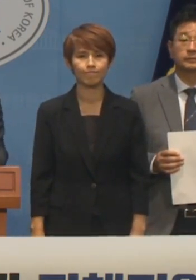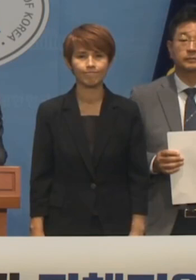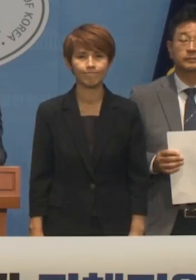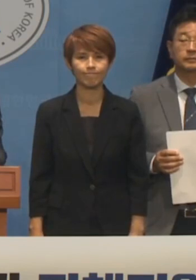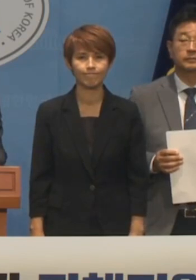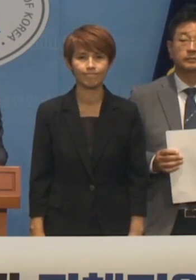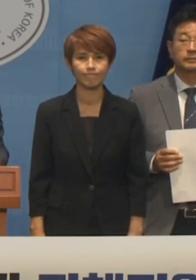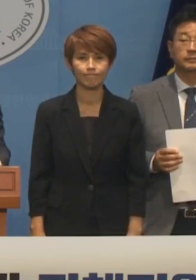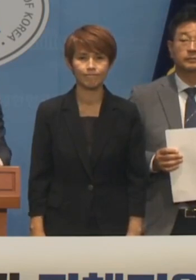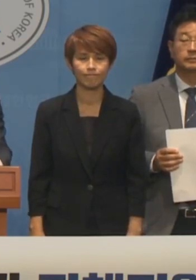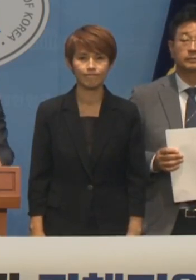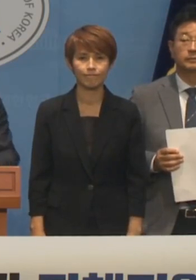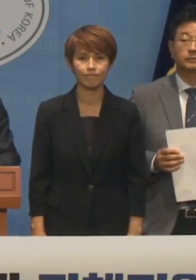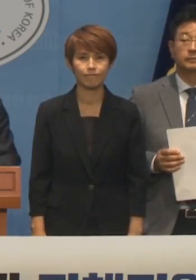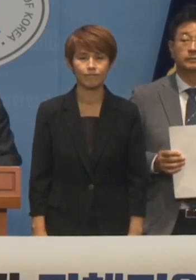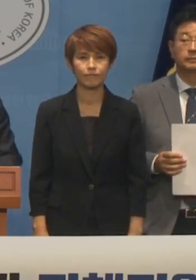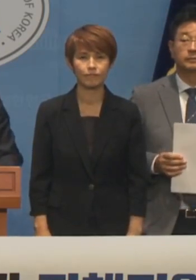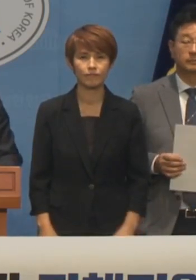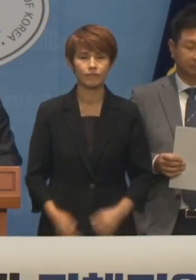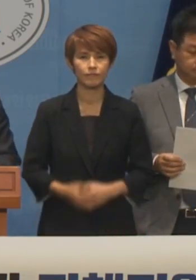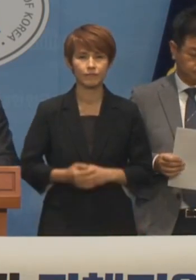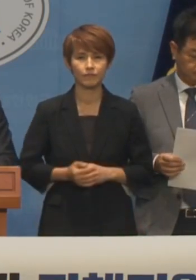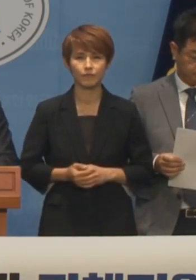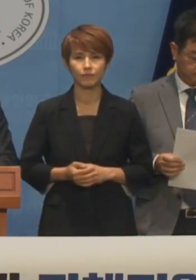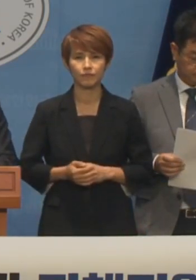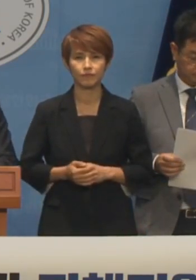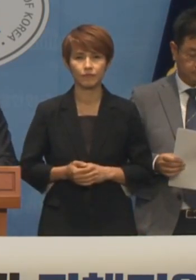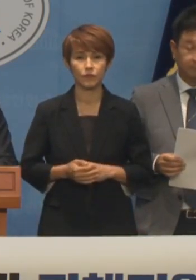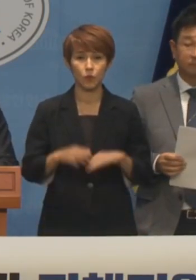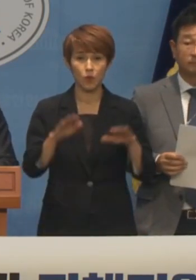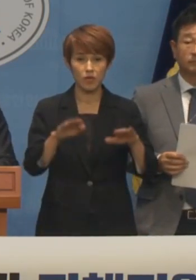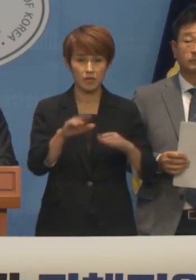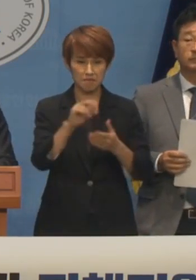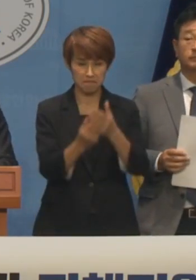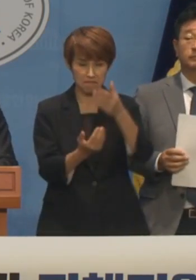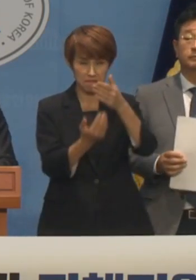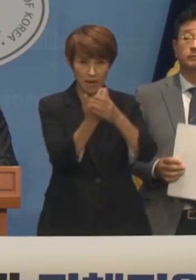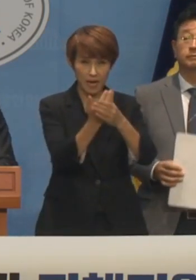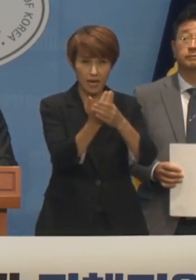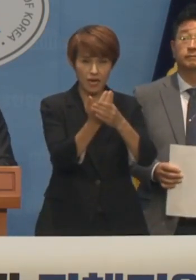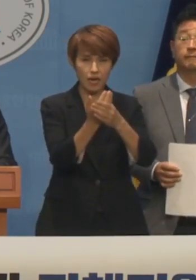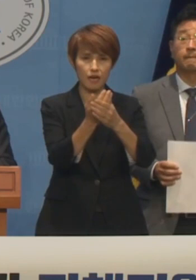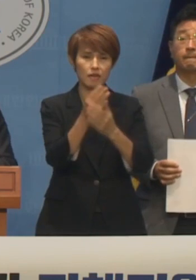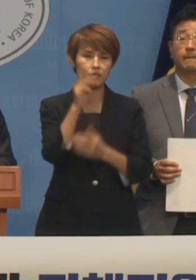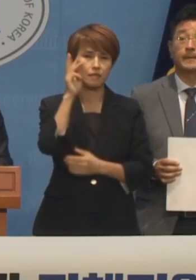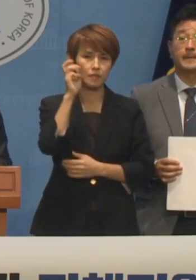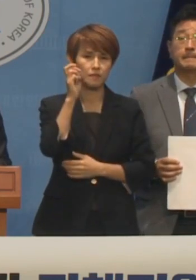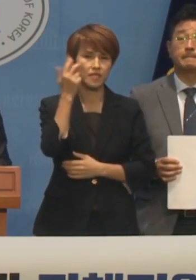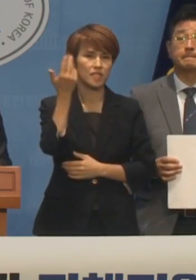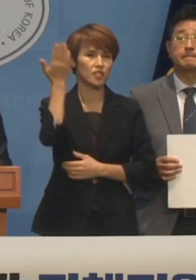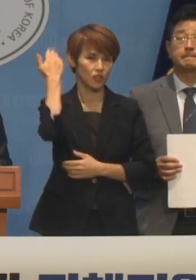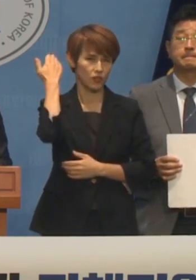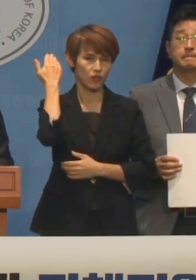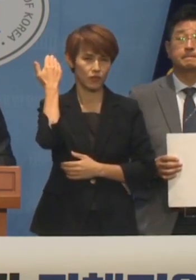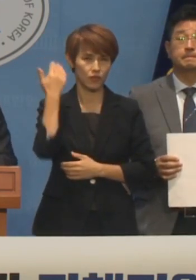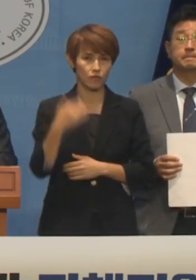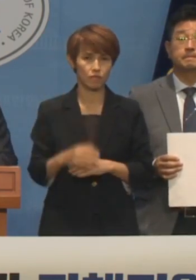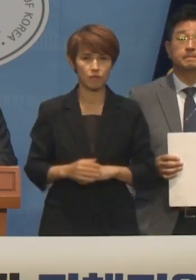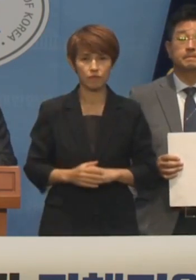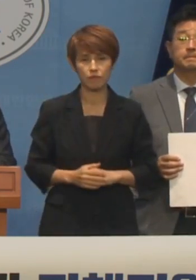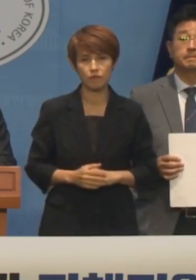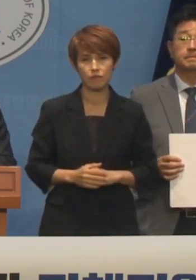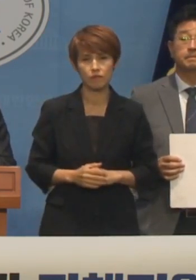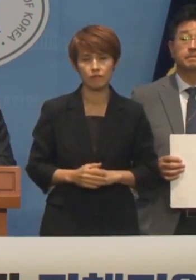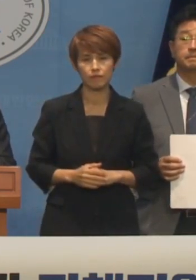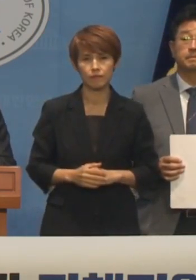예, 오늘 기자회견은 아리셀 참사가 발생한 지 37일 경과한 날에